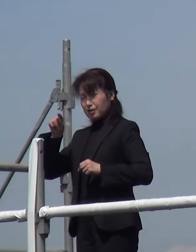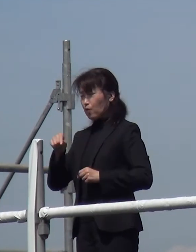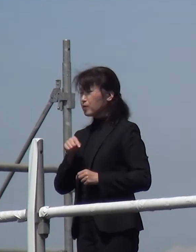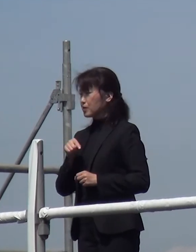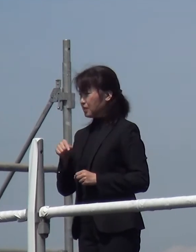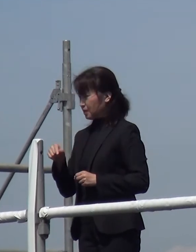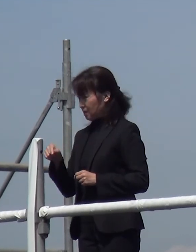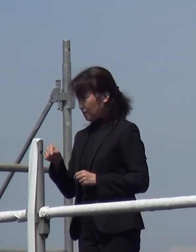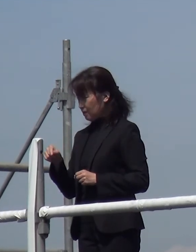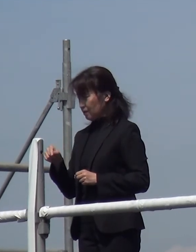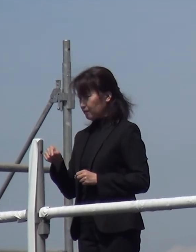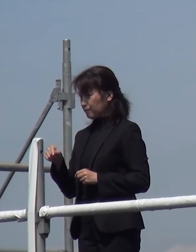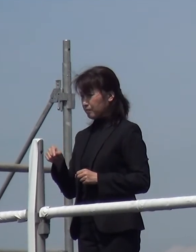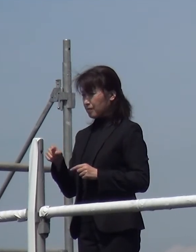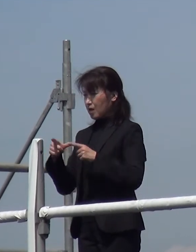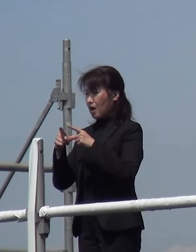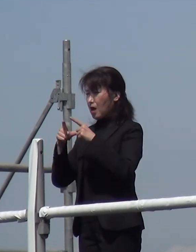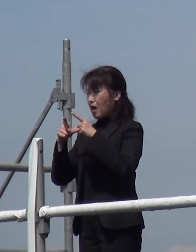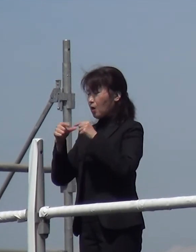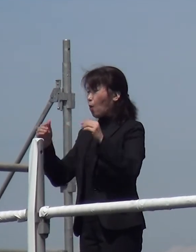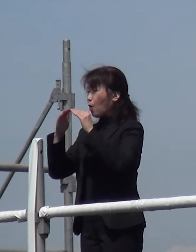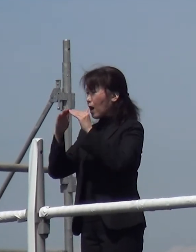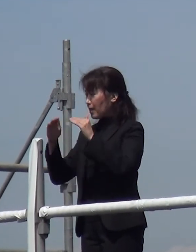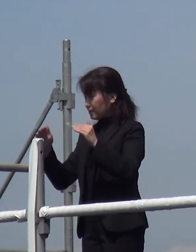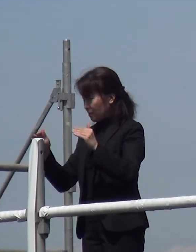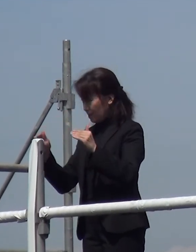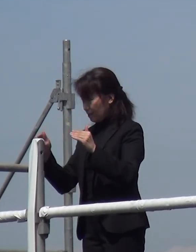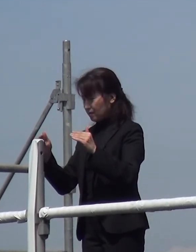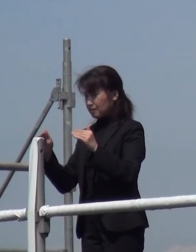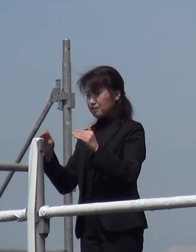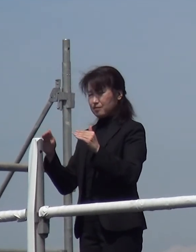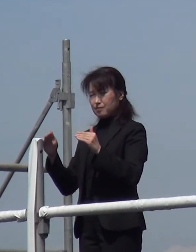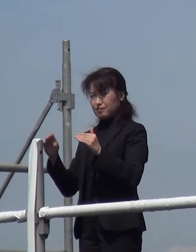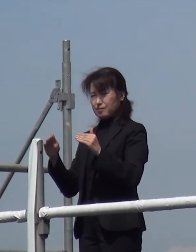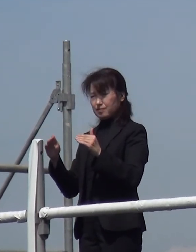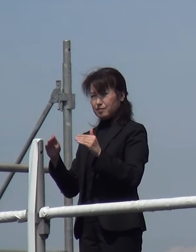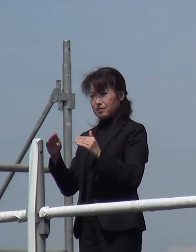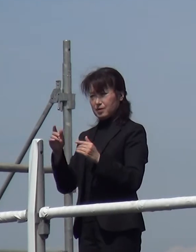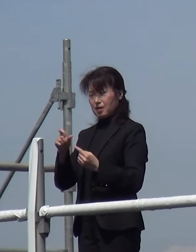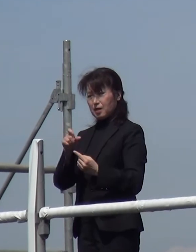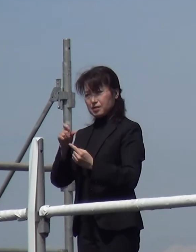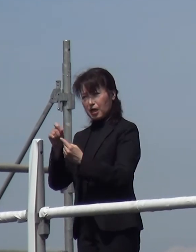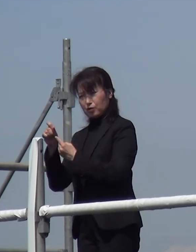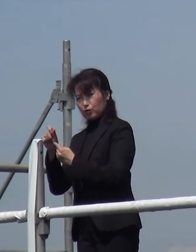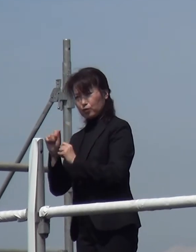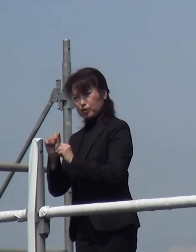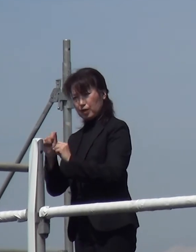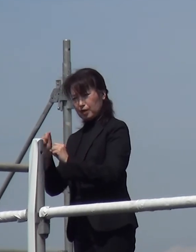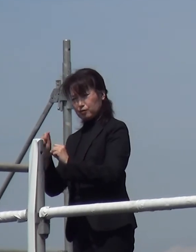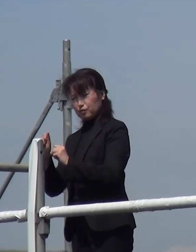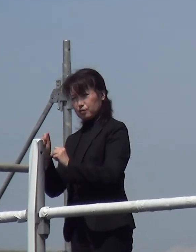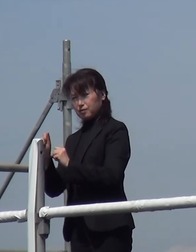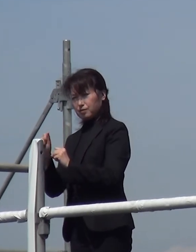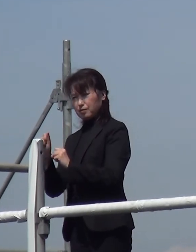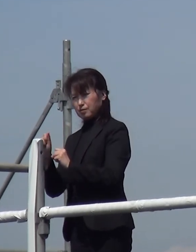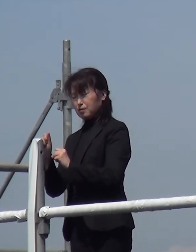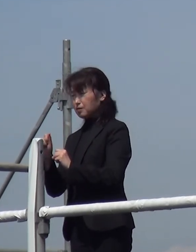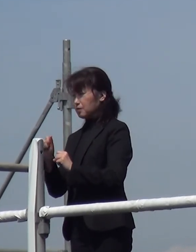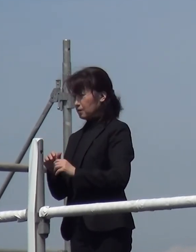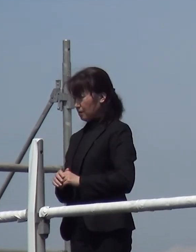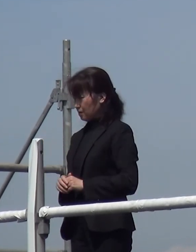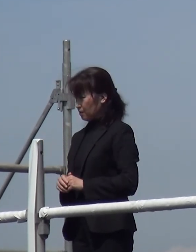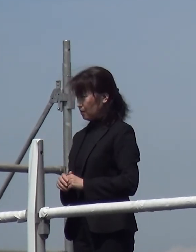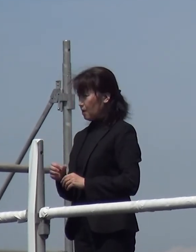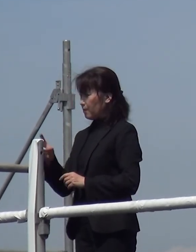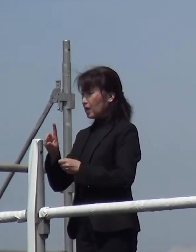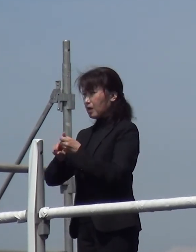が国会でそれを採用しようとしてるんだと、そして来年あ